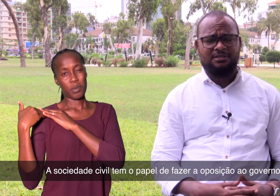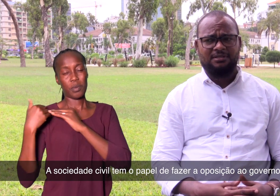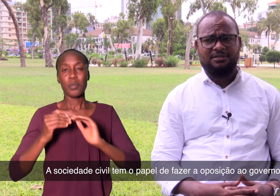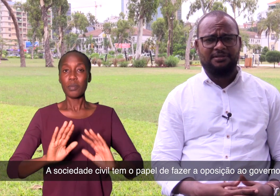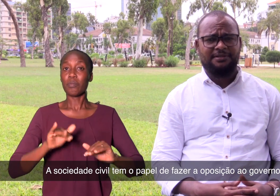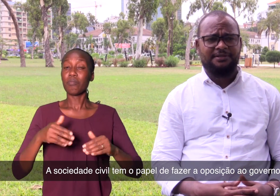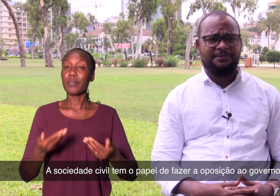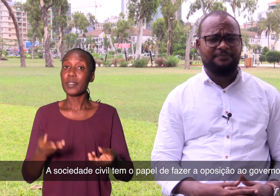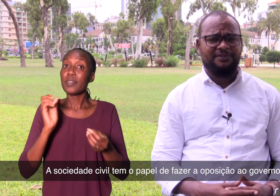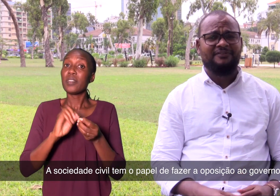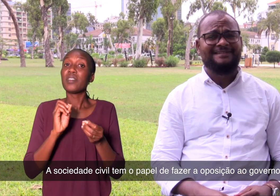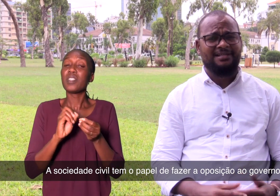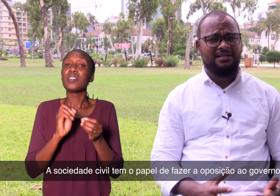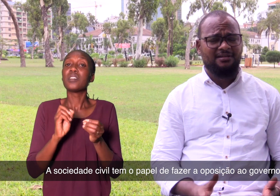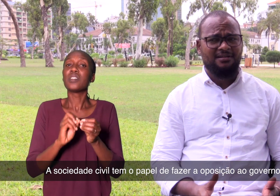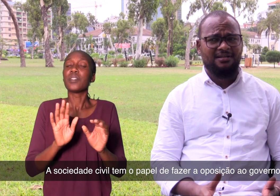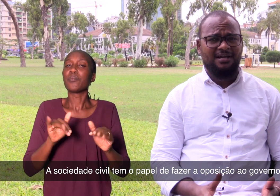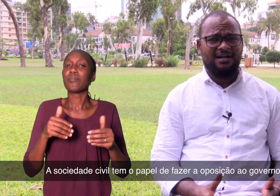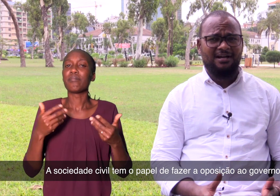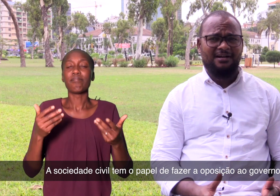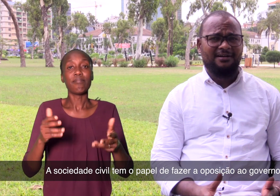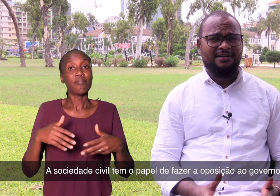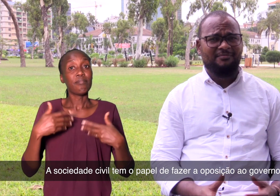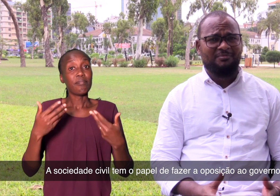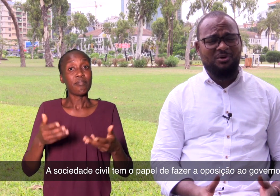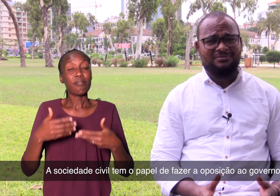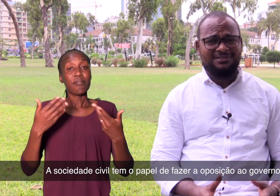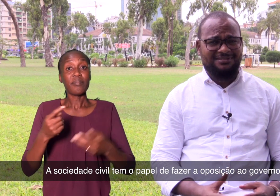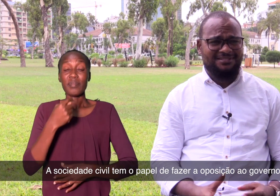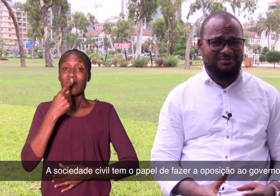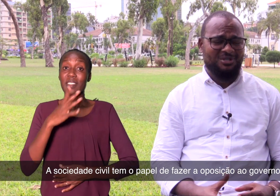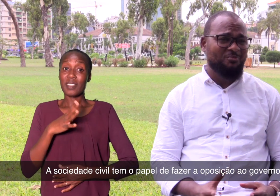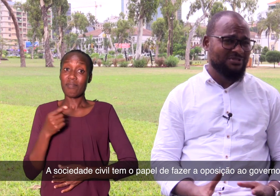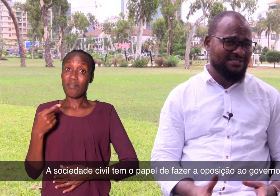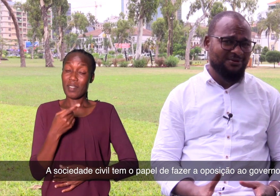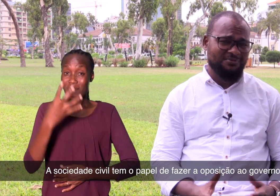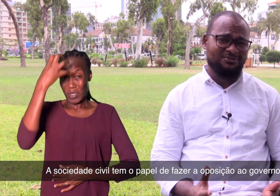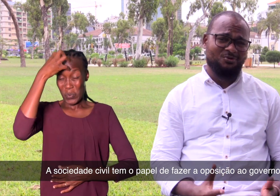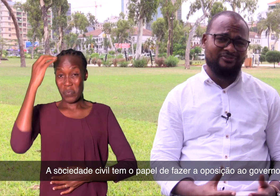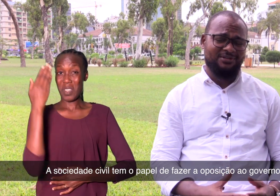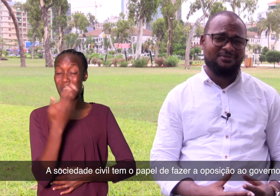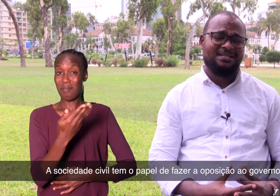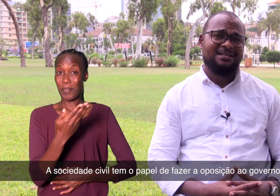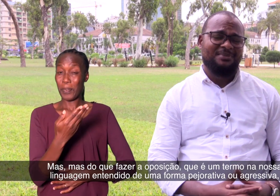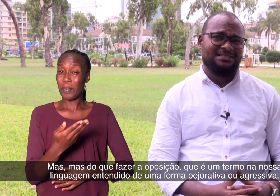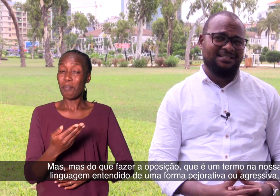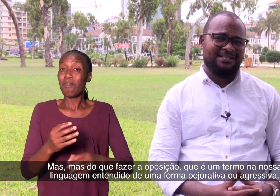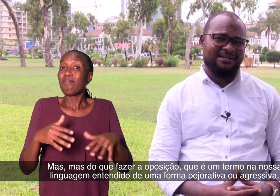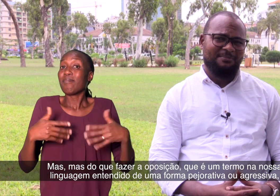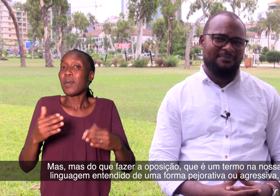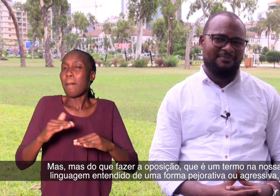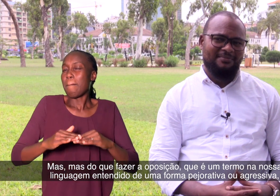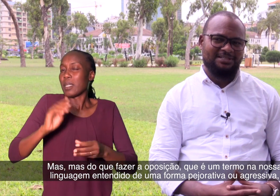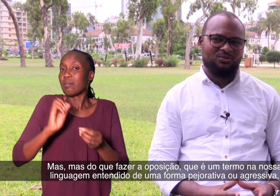fazer, bom, dizemos a oposição ao governo, mas